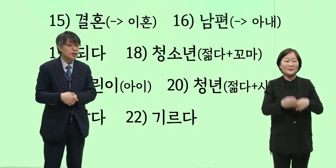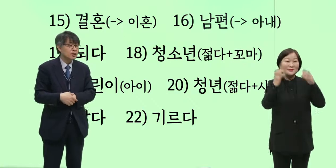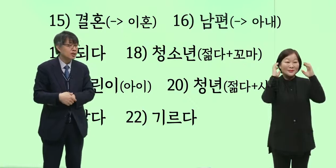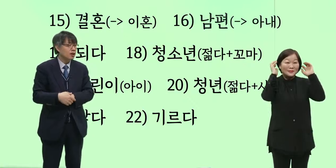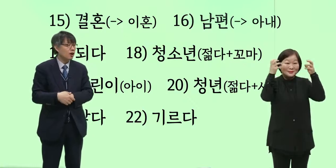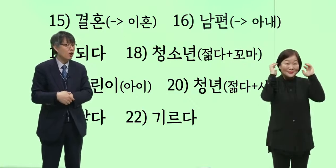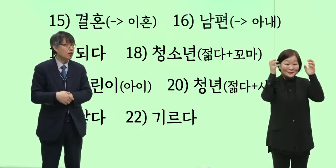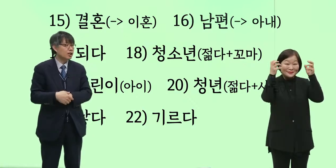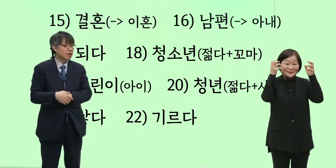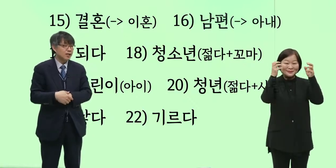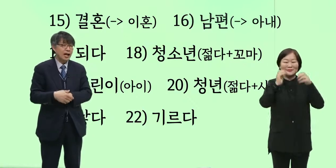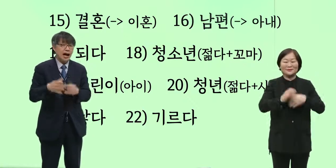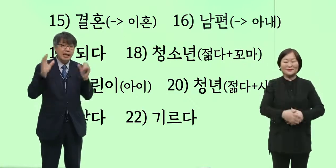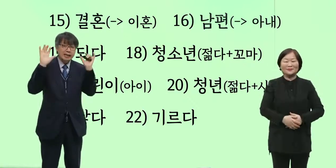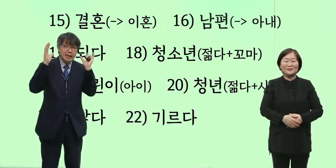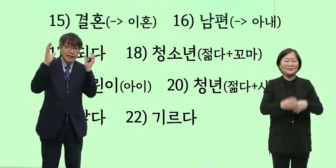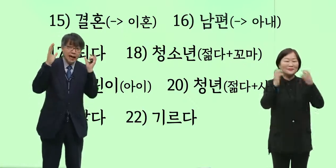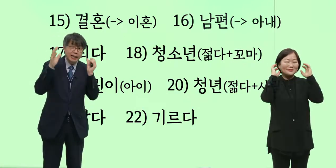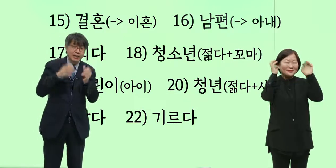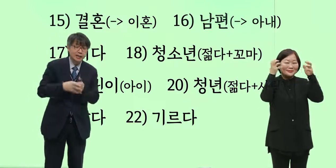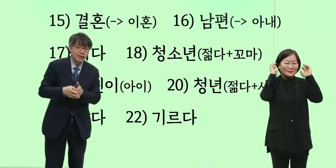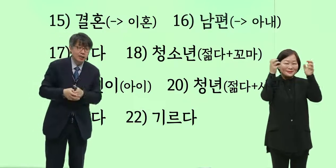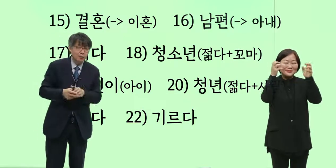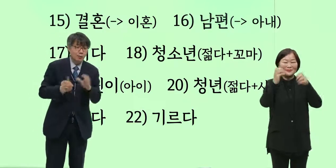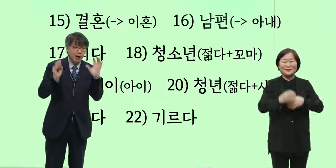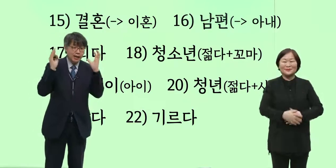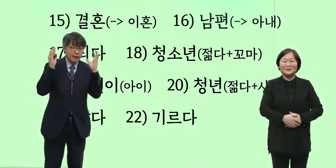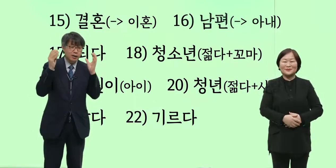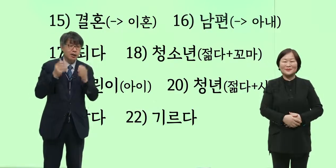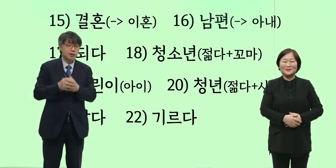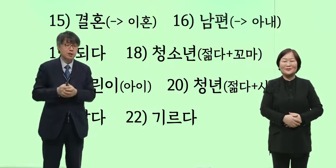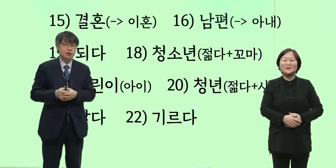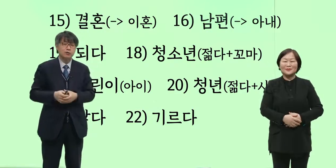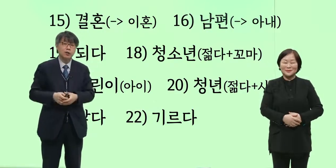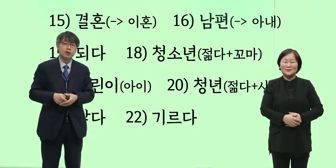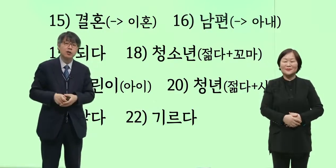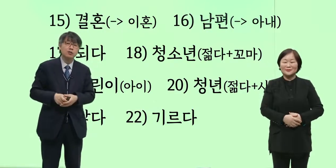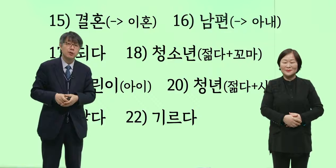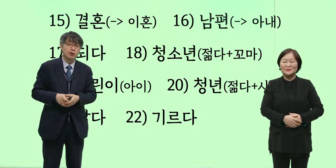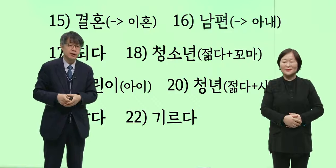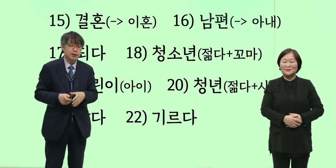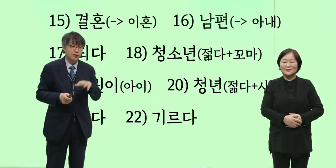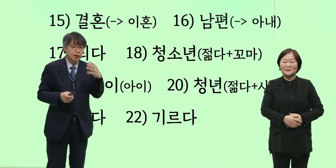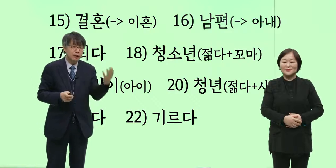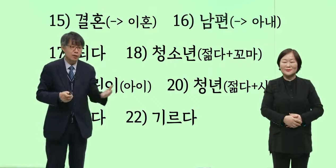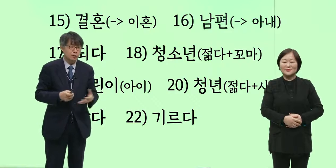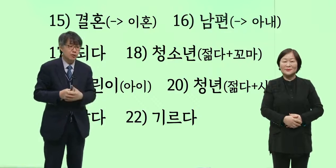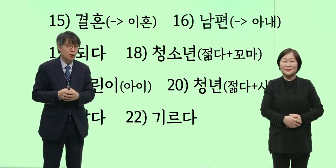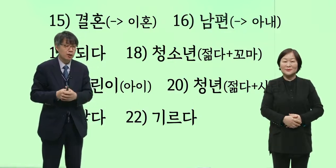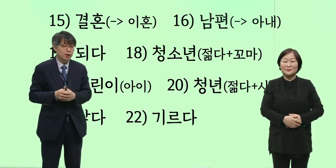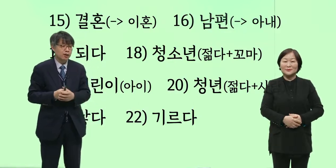어린이는 어린이, 아기, 뭐 아이 이렇게 예를 들면 이제 나중에 이제 배우게 될